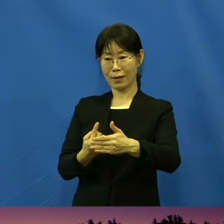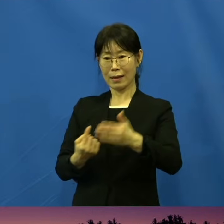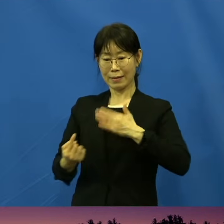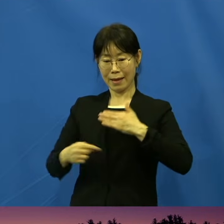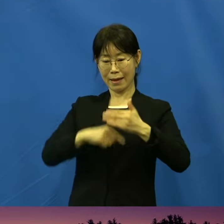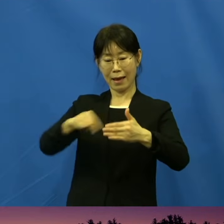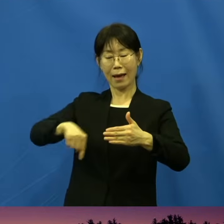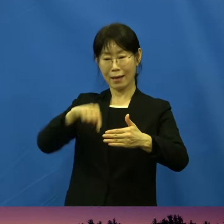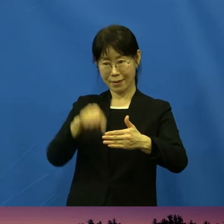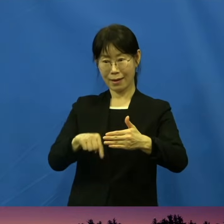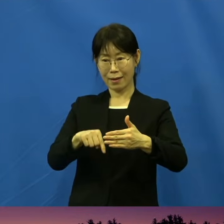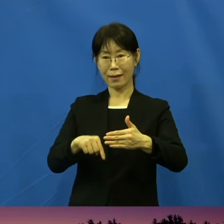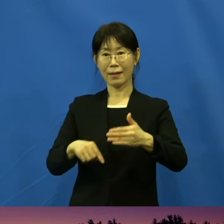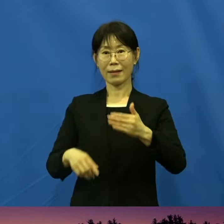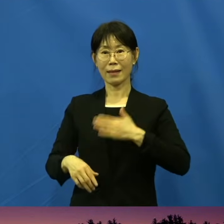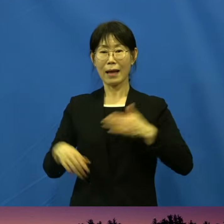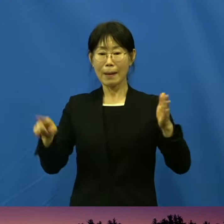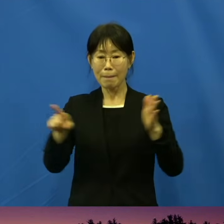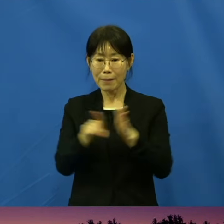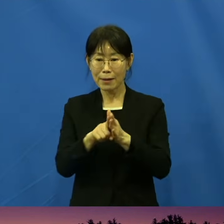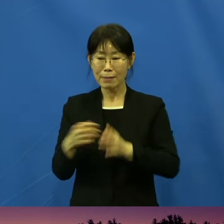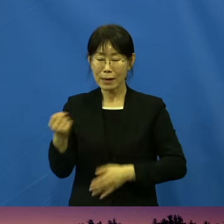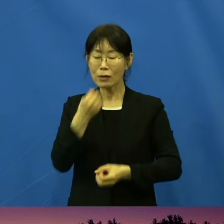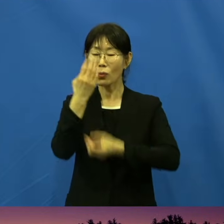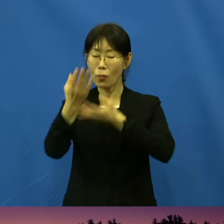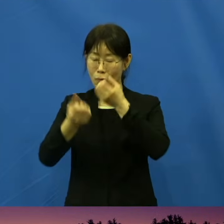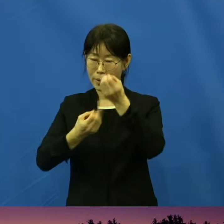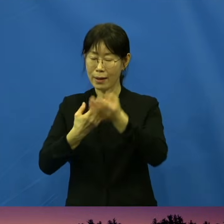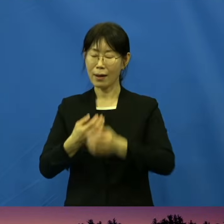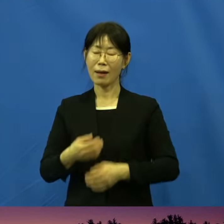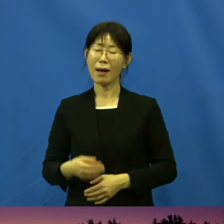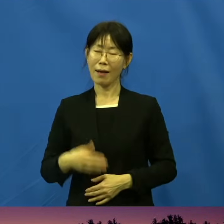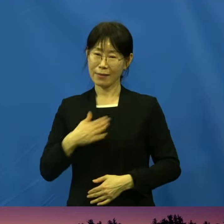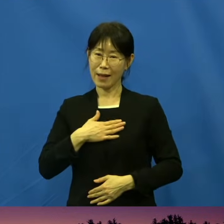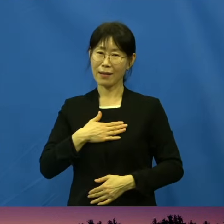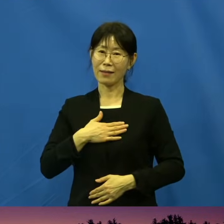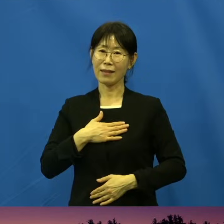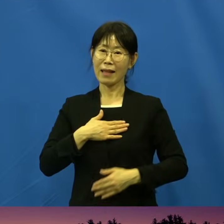우리는 날마다 우리는 믿음으로 고백한 내 안에 그리스도가 사십니다.